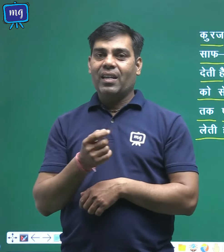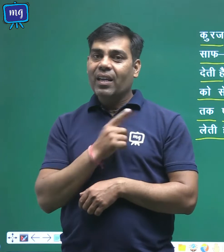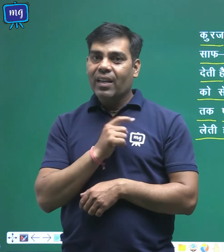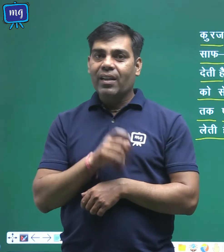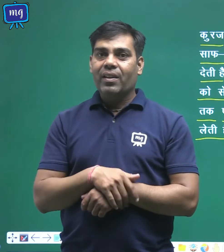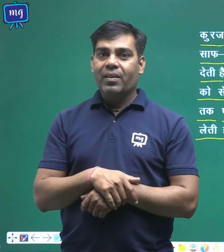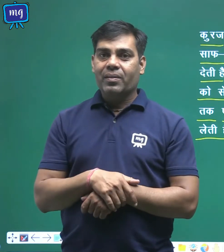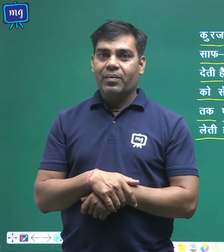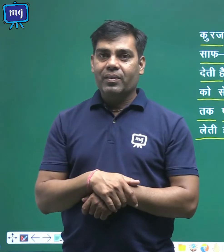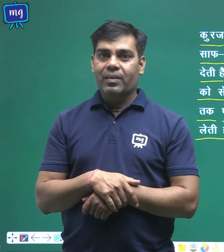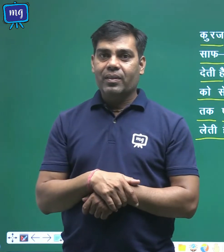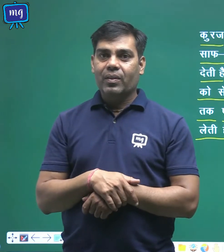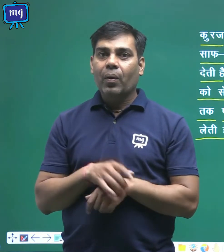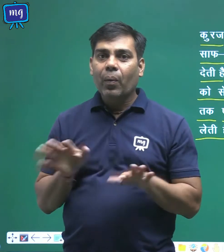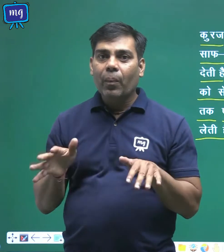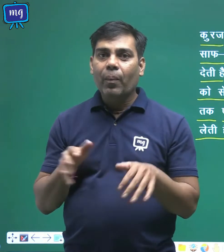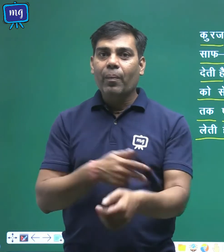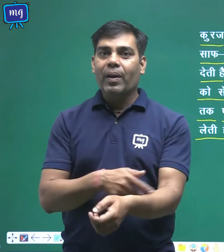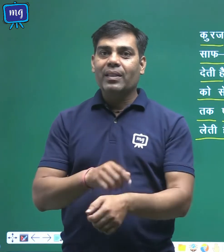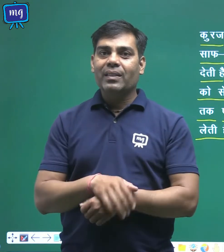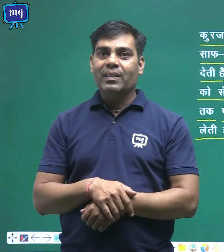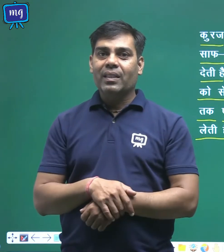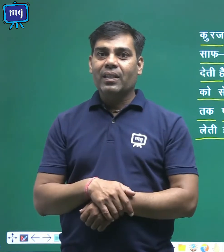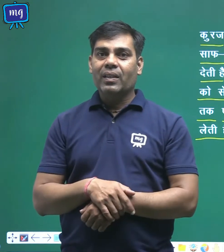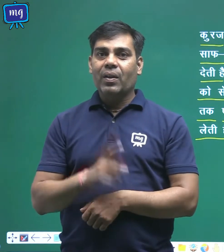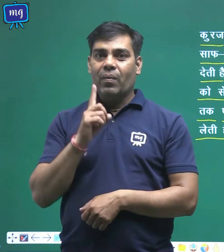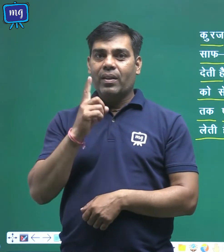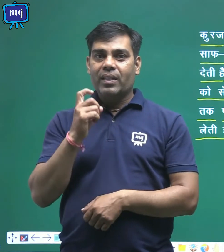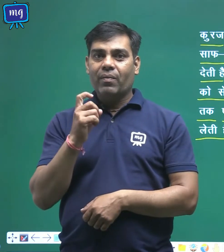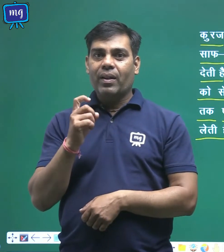इन्हें कुरज 17 दिन तक